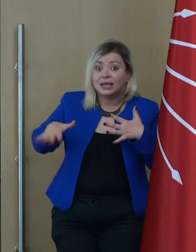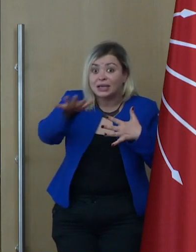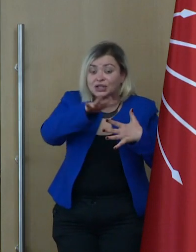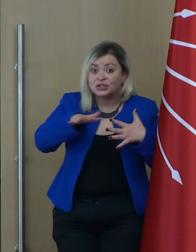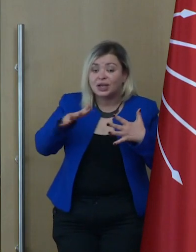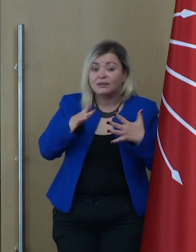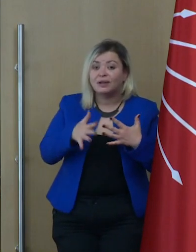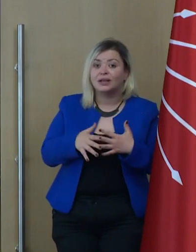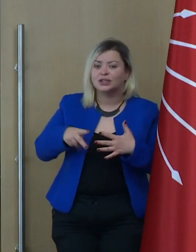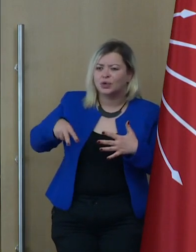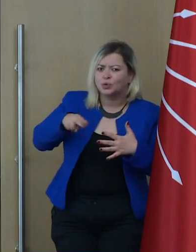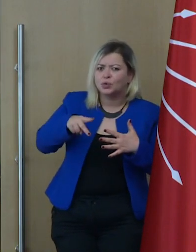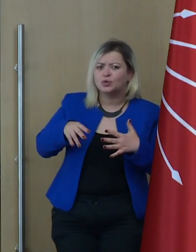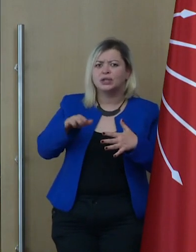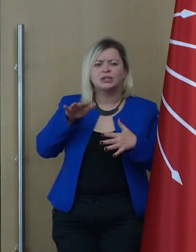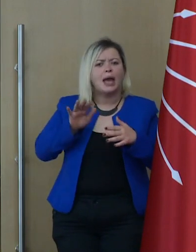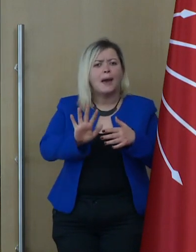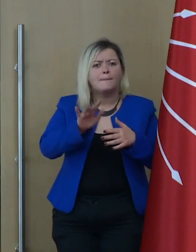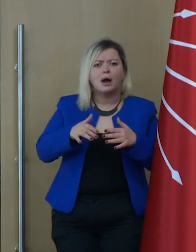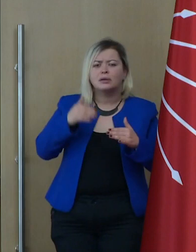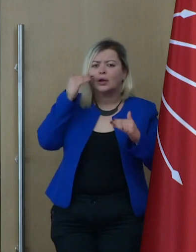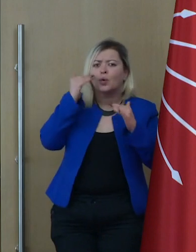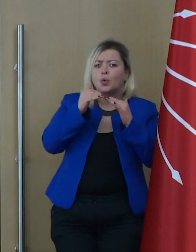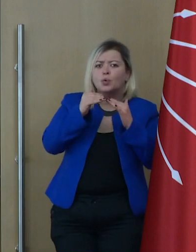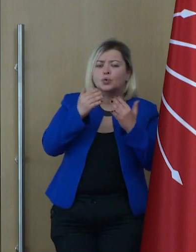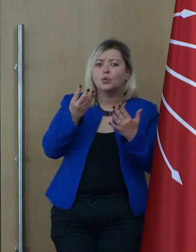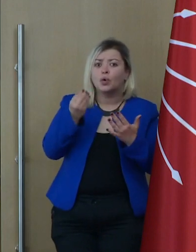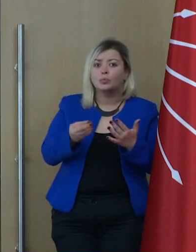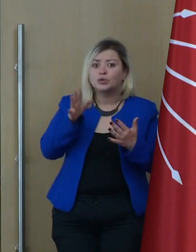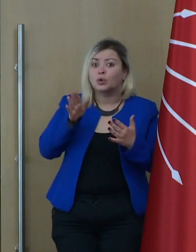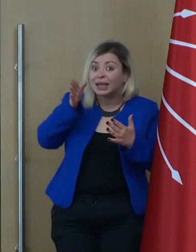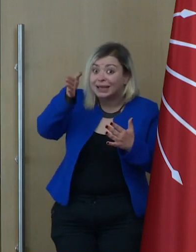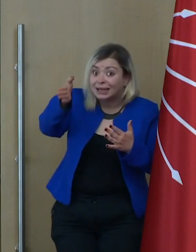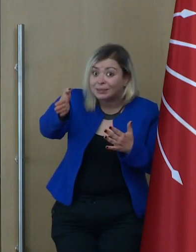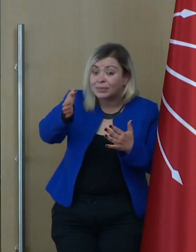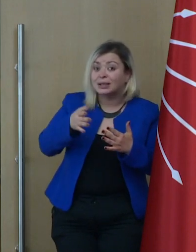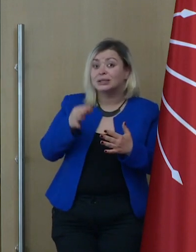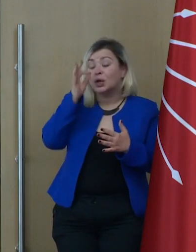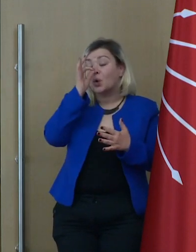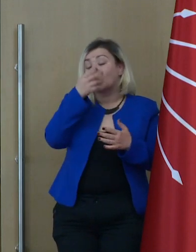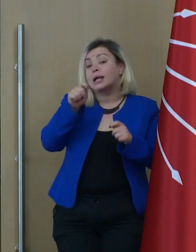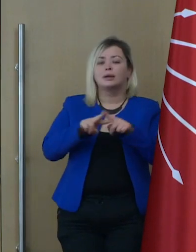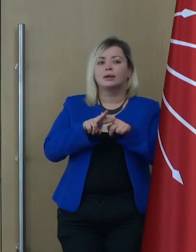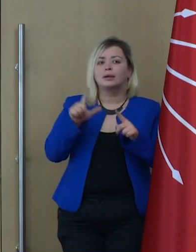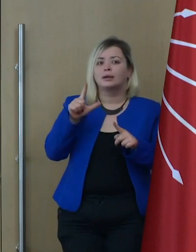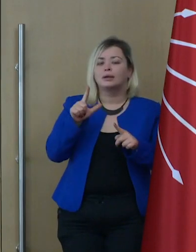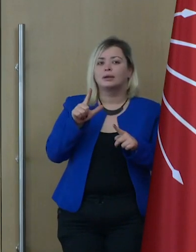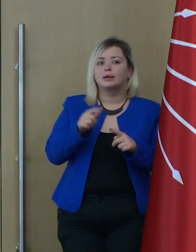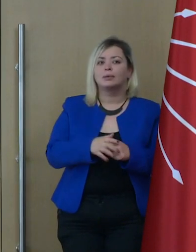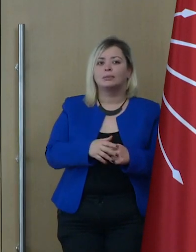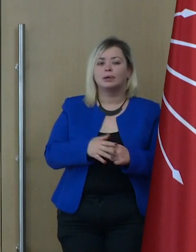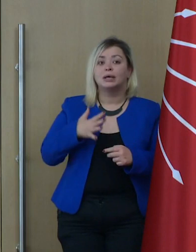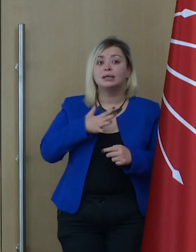da fiziksel ortama uyum sağlamaları, oraya erişmeleri için her türlü kolaylığı sağlamak zorundalar.